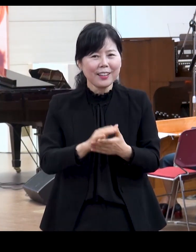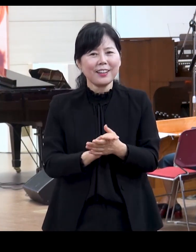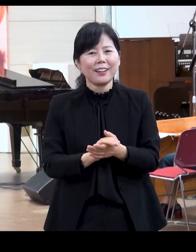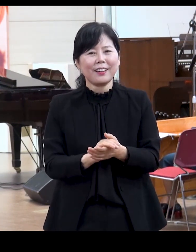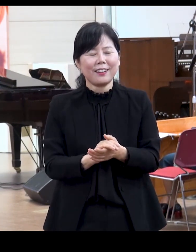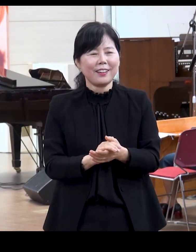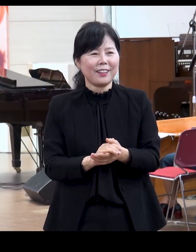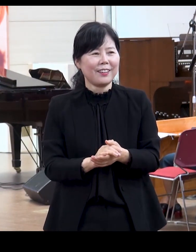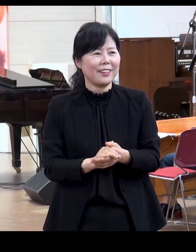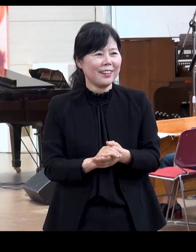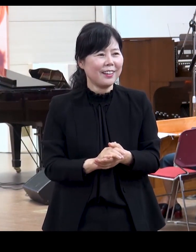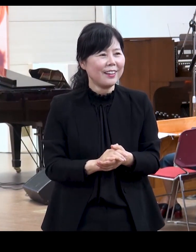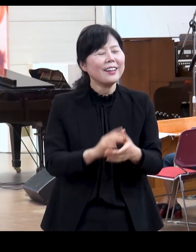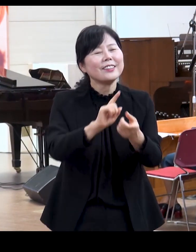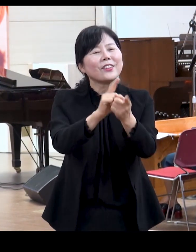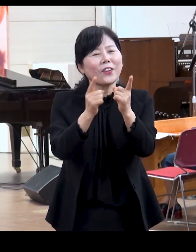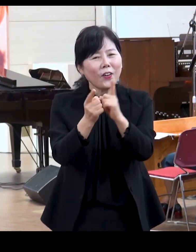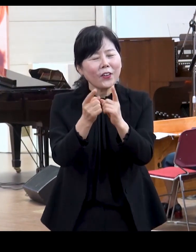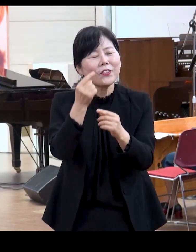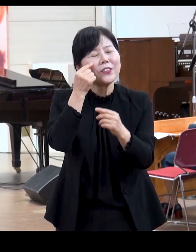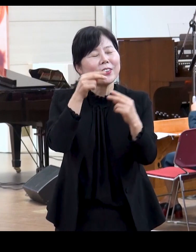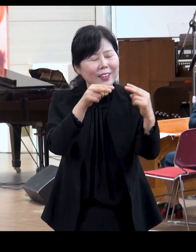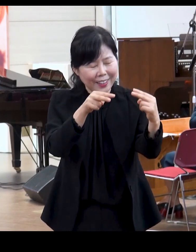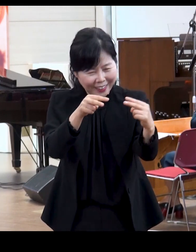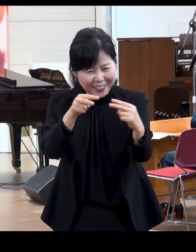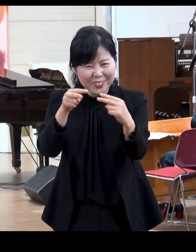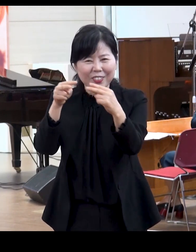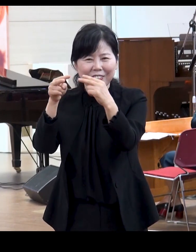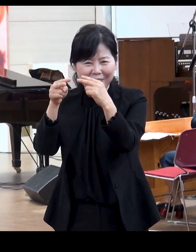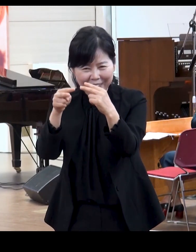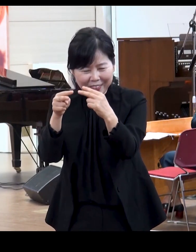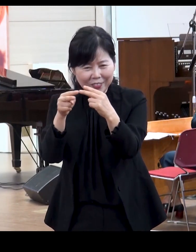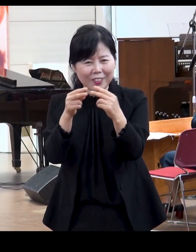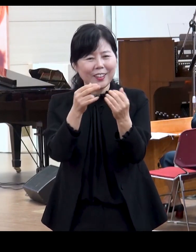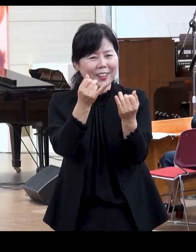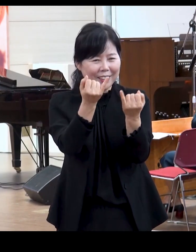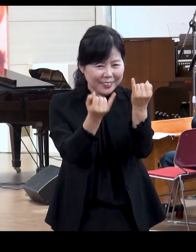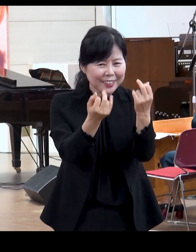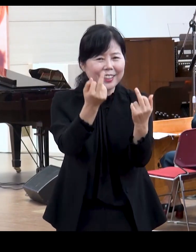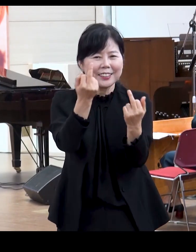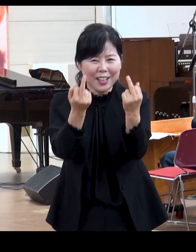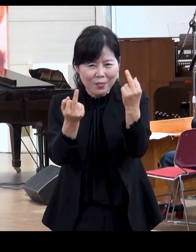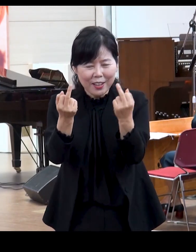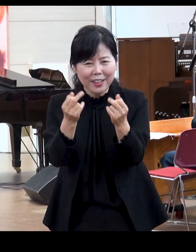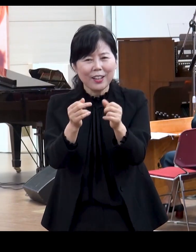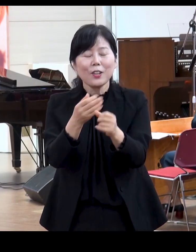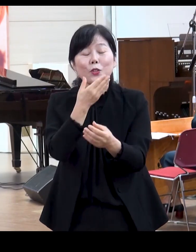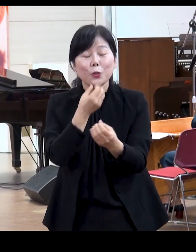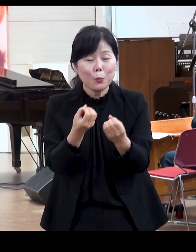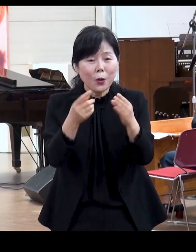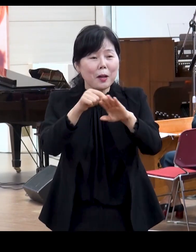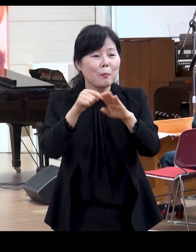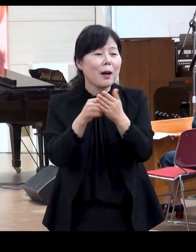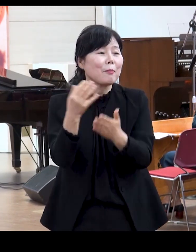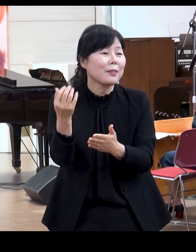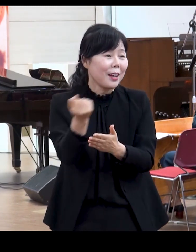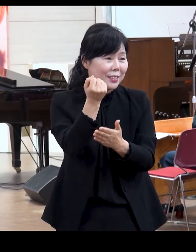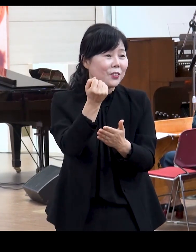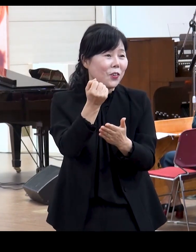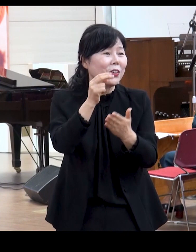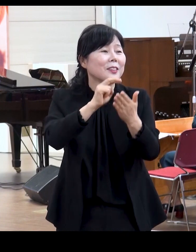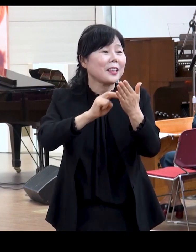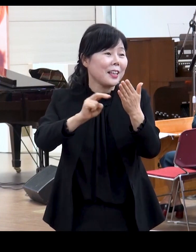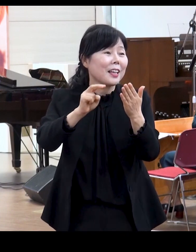하여간 각오하시고 옆에 있는 지체를 향해서 정말로 축복하는 마음으로, 정말로 고백하는 마음으로 이